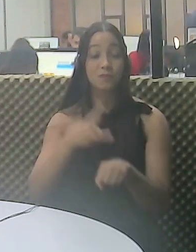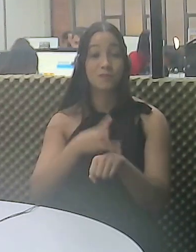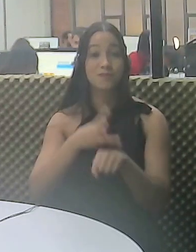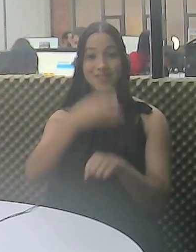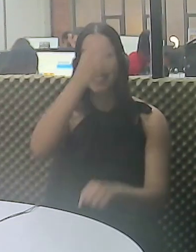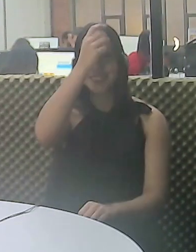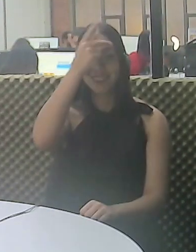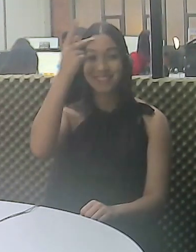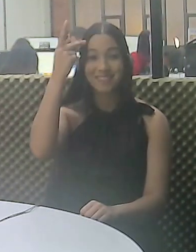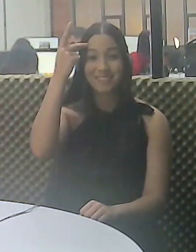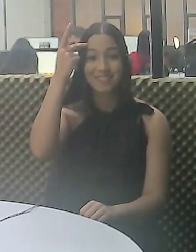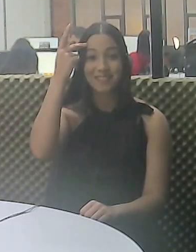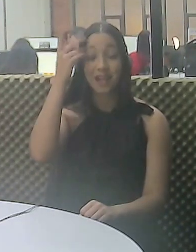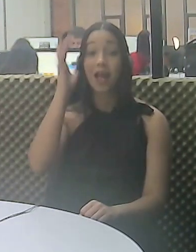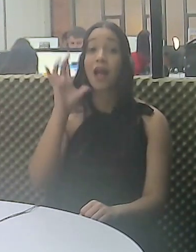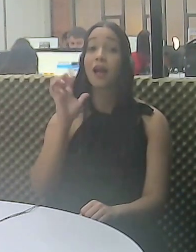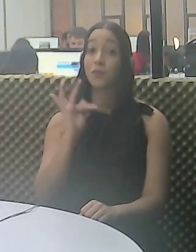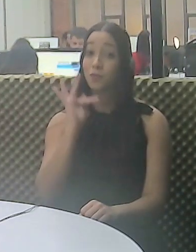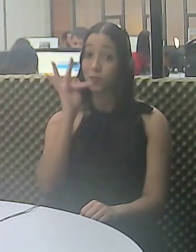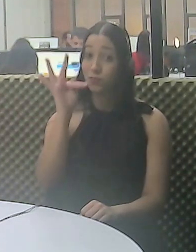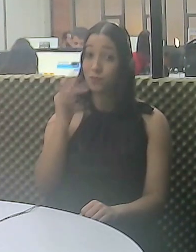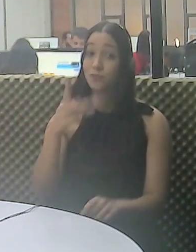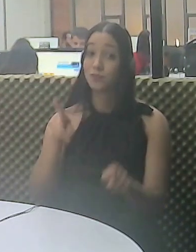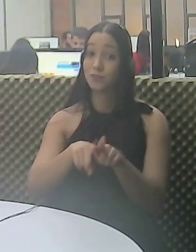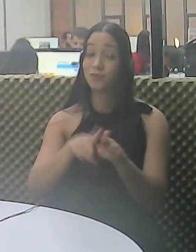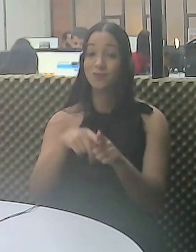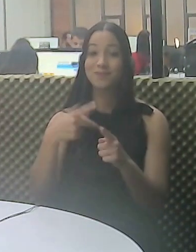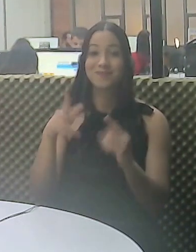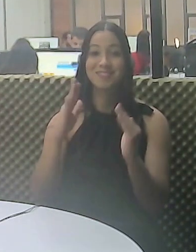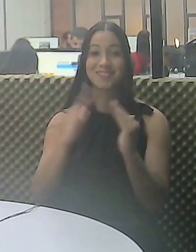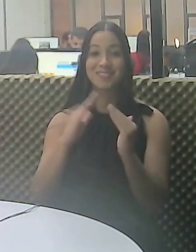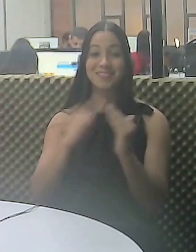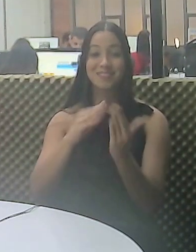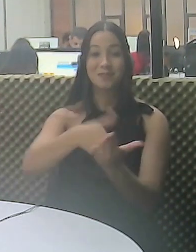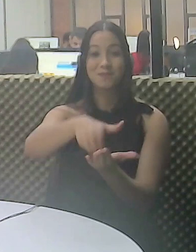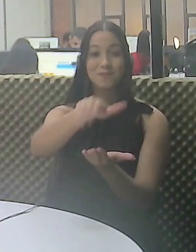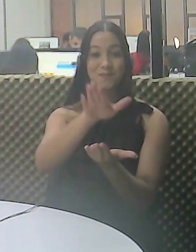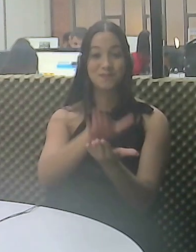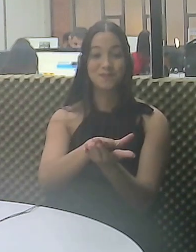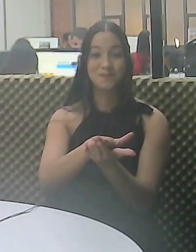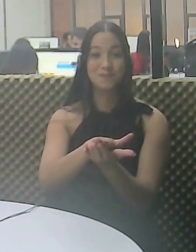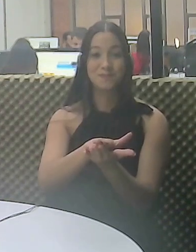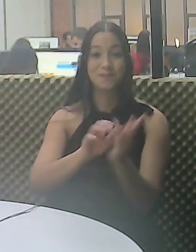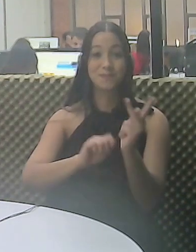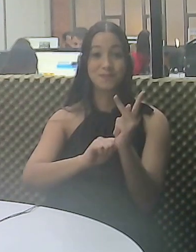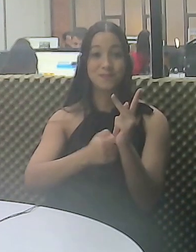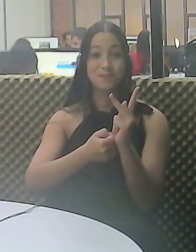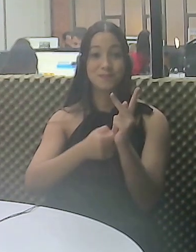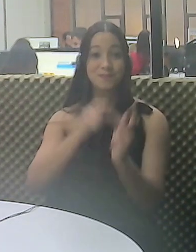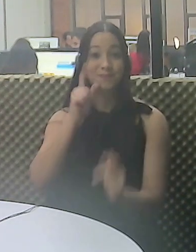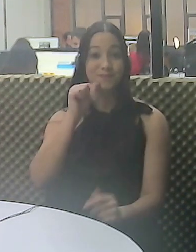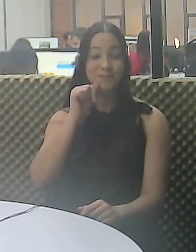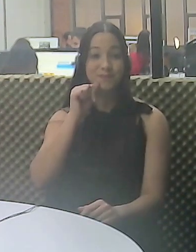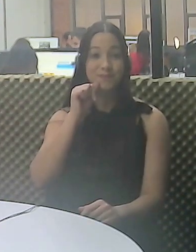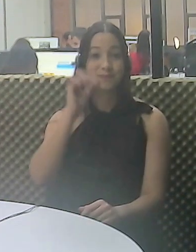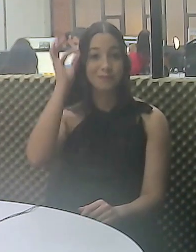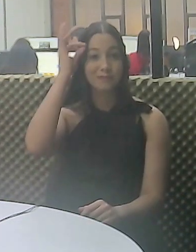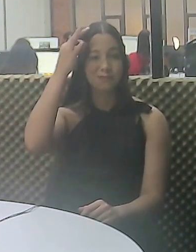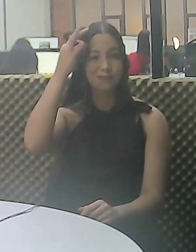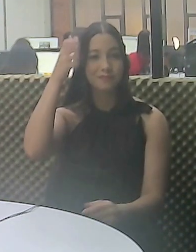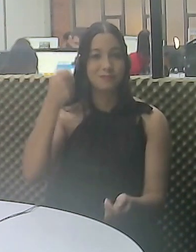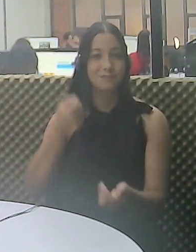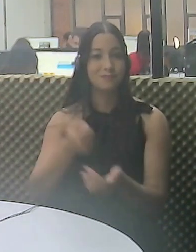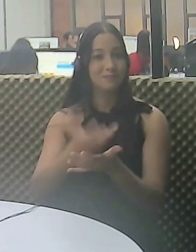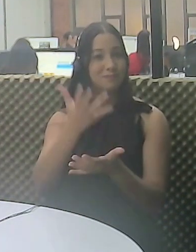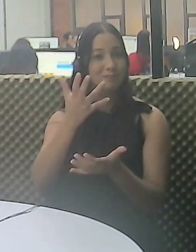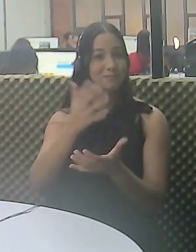da prefeitura. Ah, e em breve das próximas contas na sua casa. Pix do Demai.